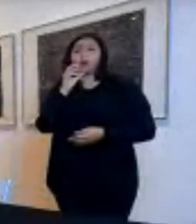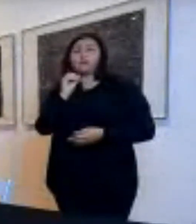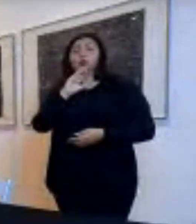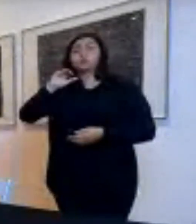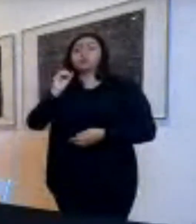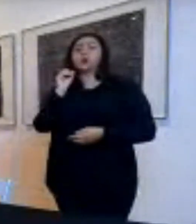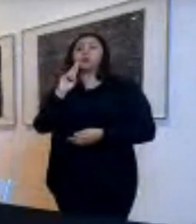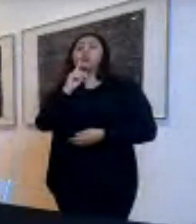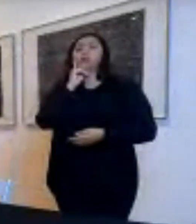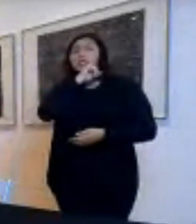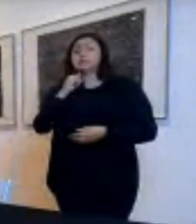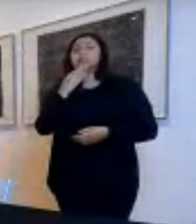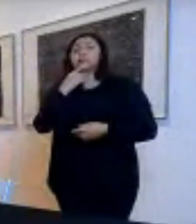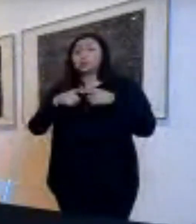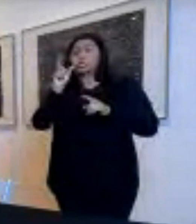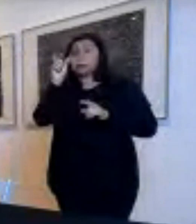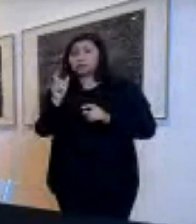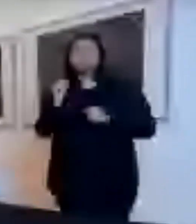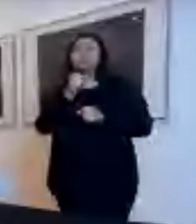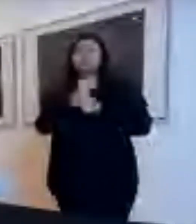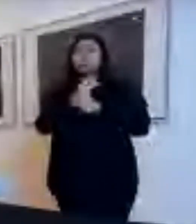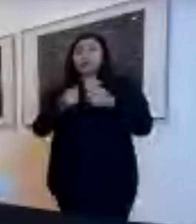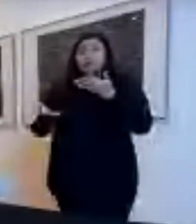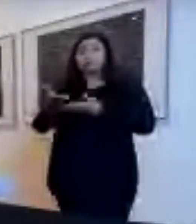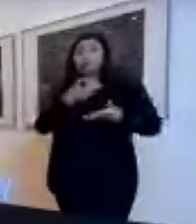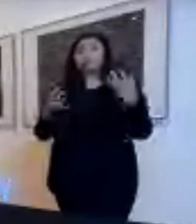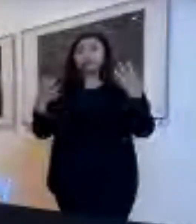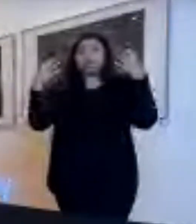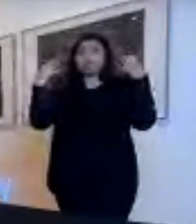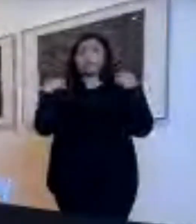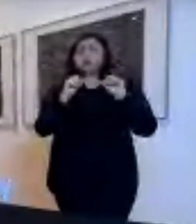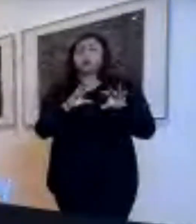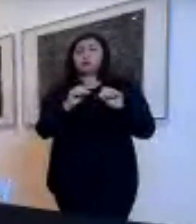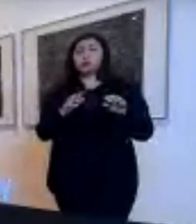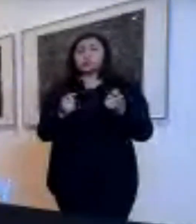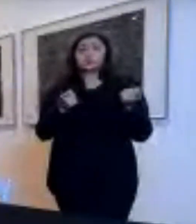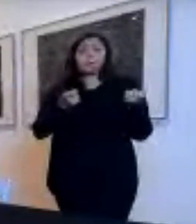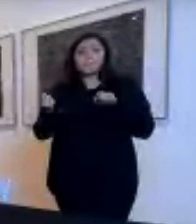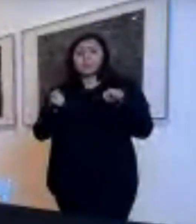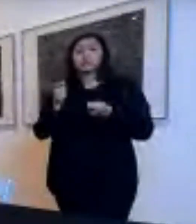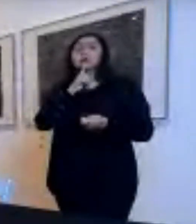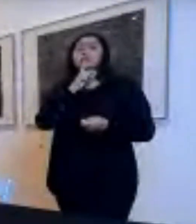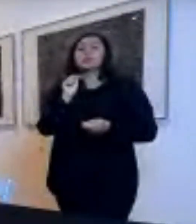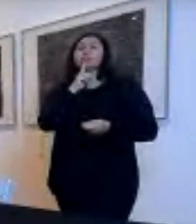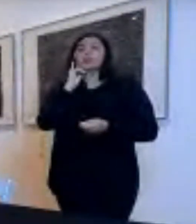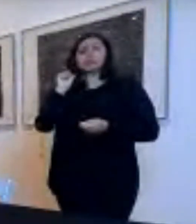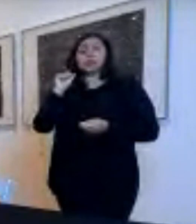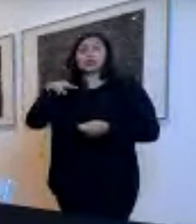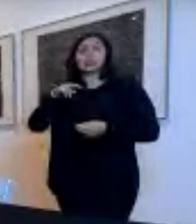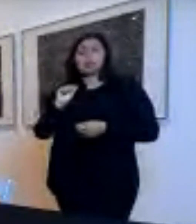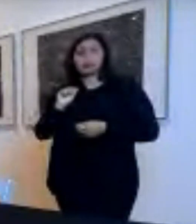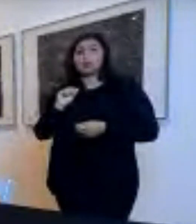trabaja de la mano con él, que es la encargada de educación y medición, Tatiana Quevedo. Ambos nos han enviado